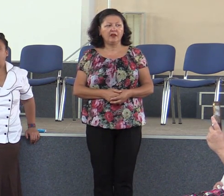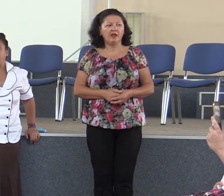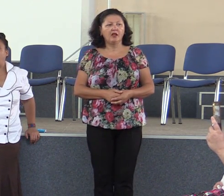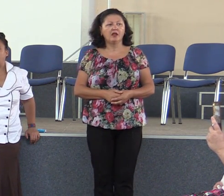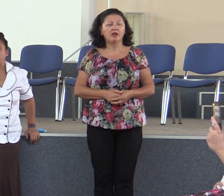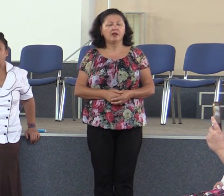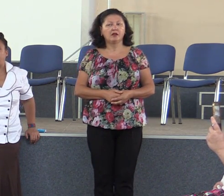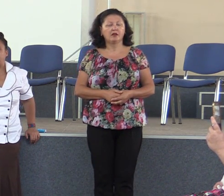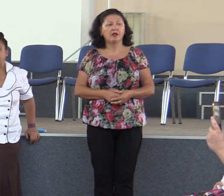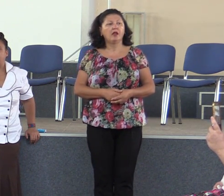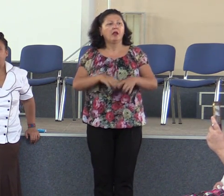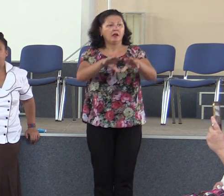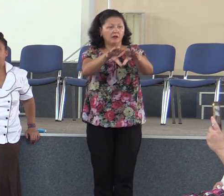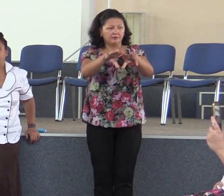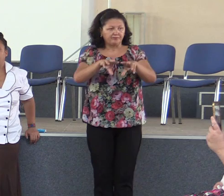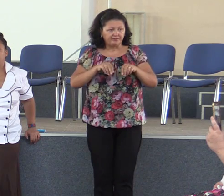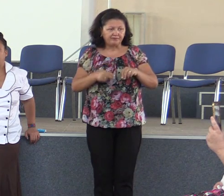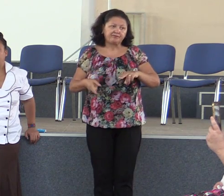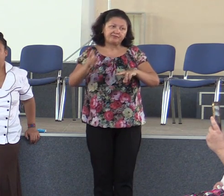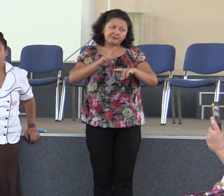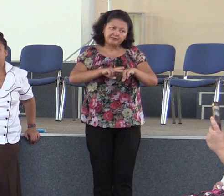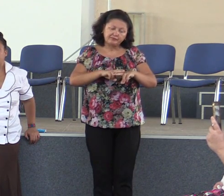Vei primi mai mult decât o viață.